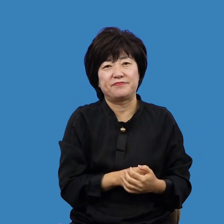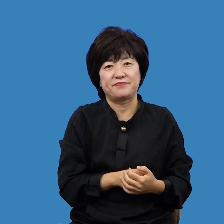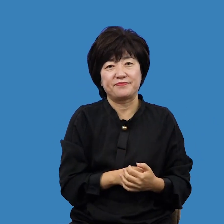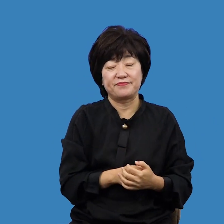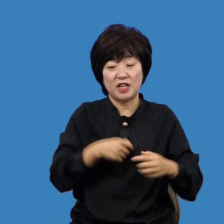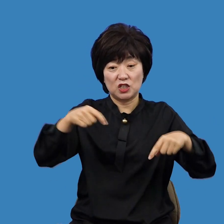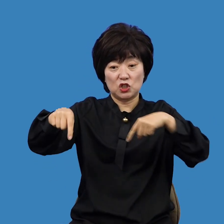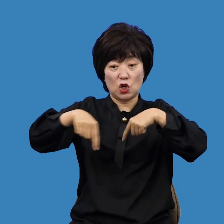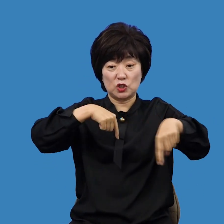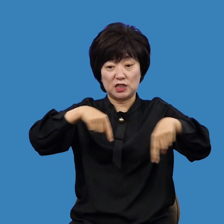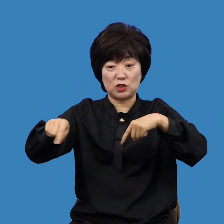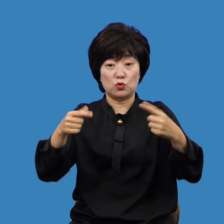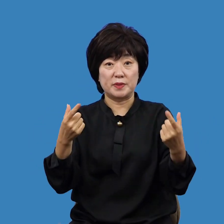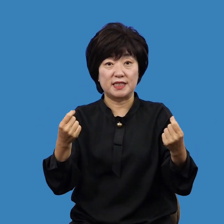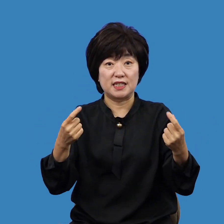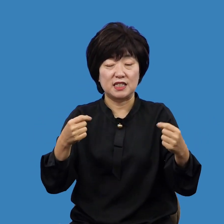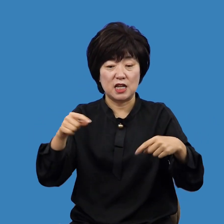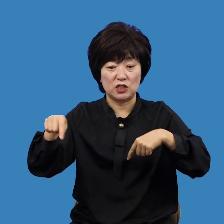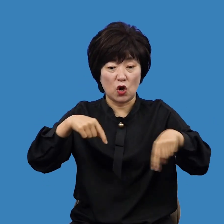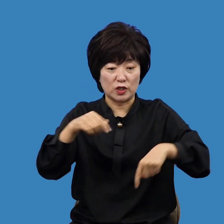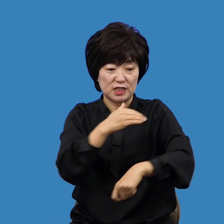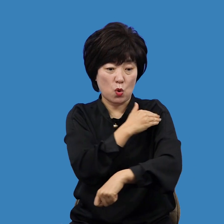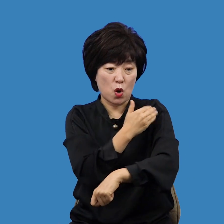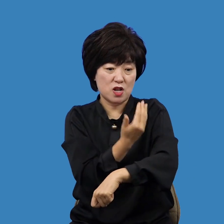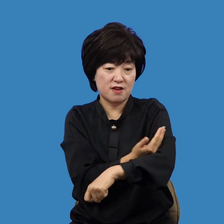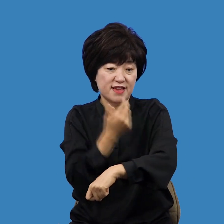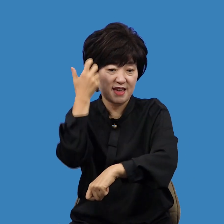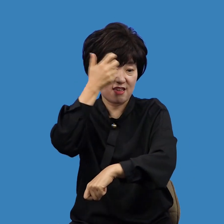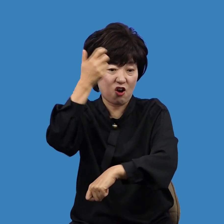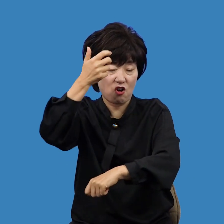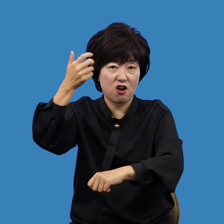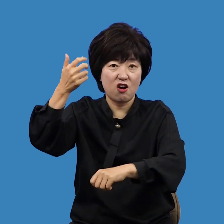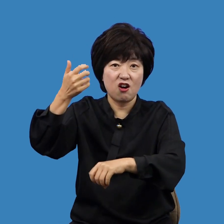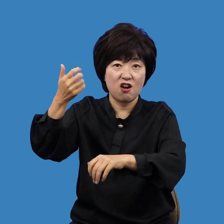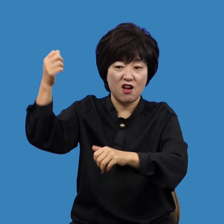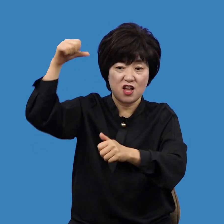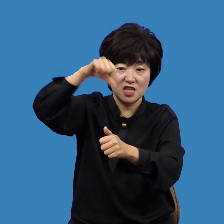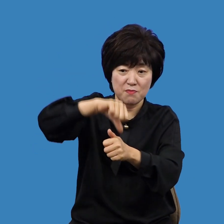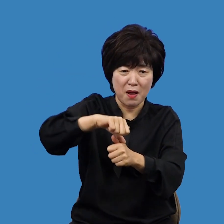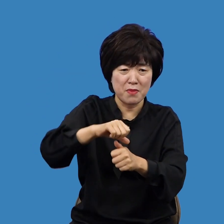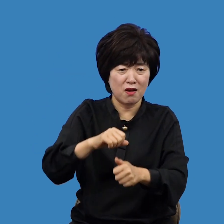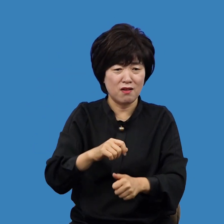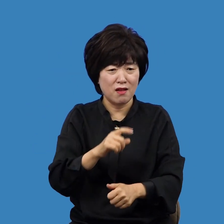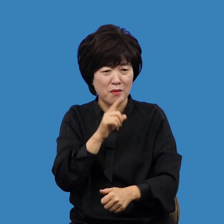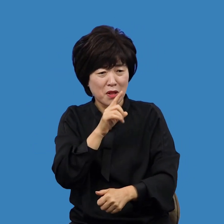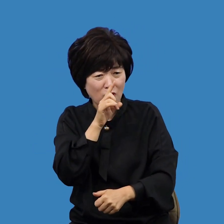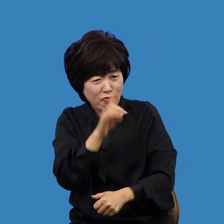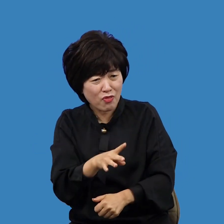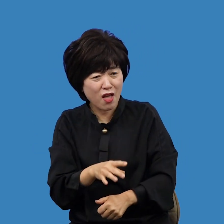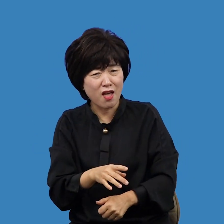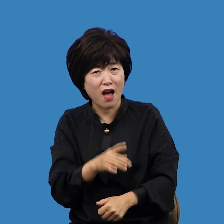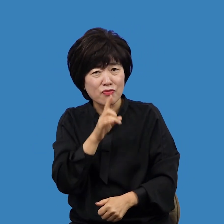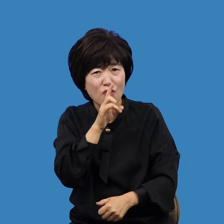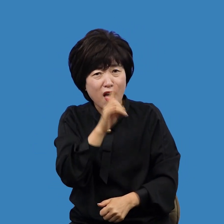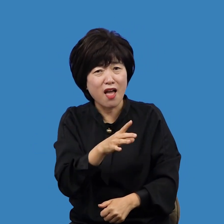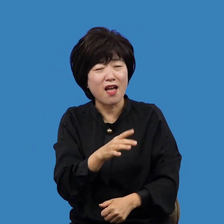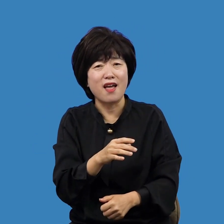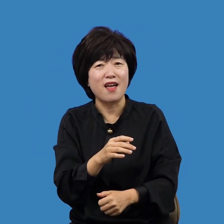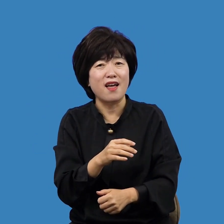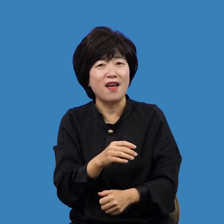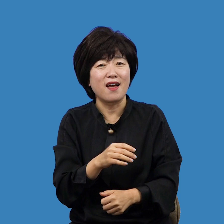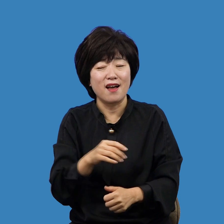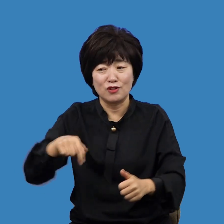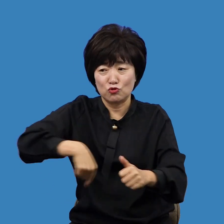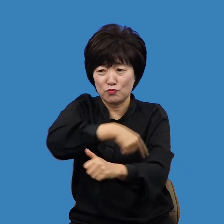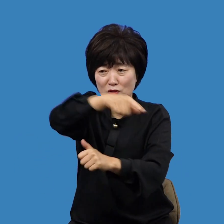정치도 마찬가지예요. 여러분 정치 권력의 영이 임하면 주변 사람들이 보면 다 말이 안 되는 일을 혼자서 말이 된다고 그러고 막 해요.